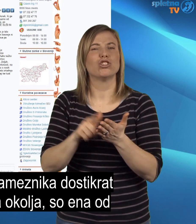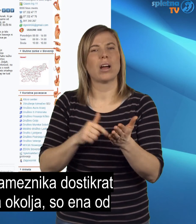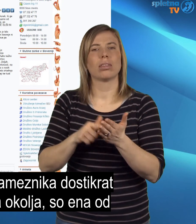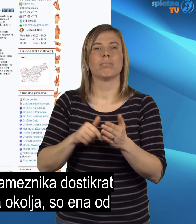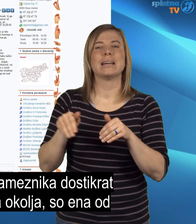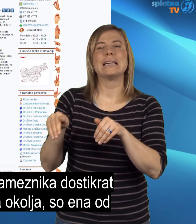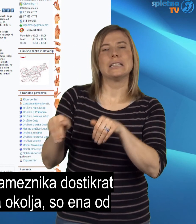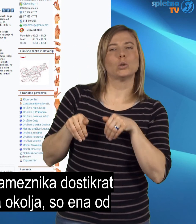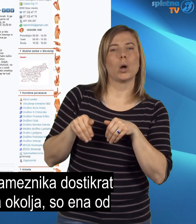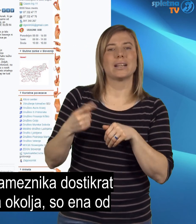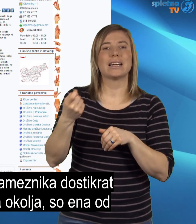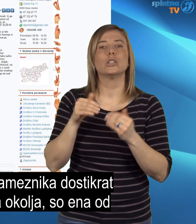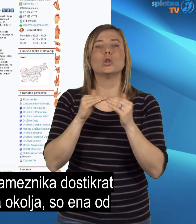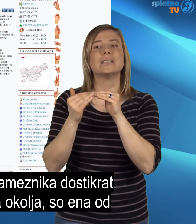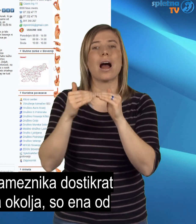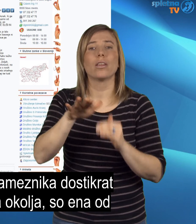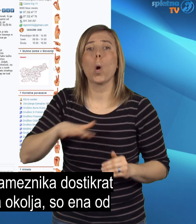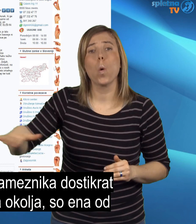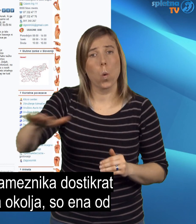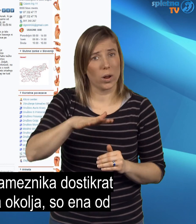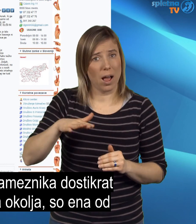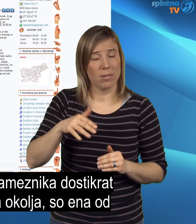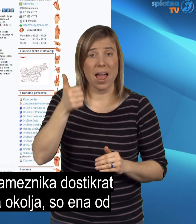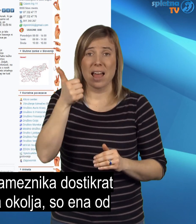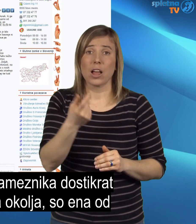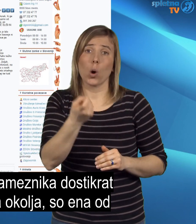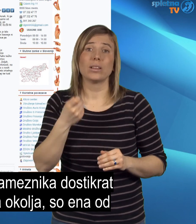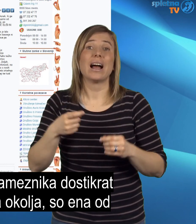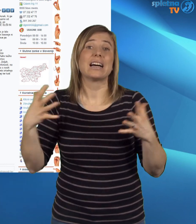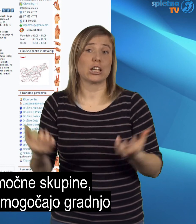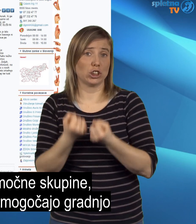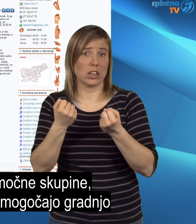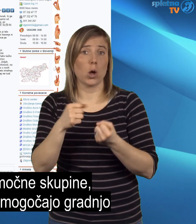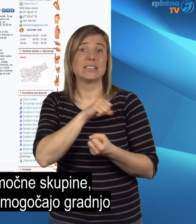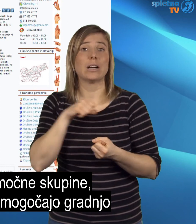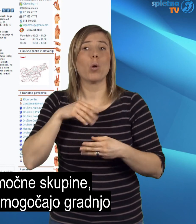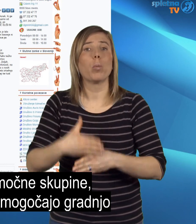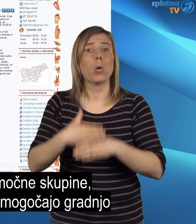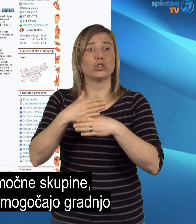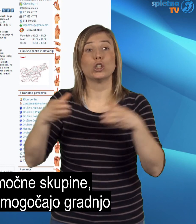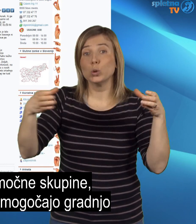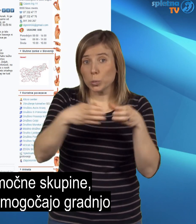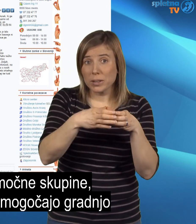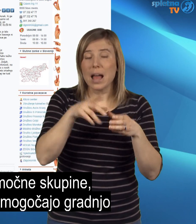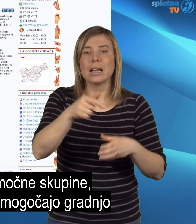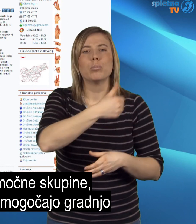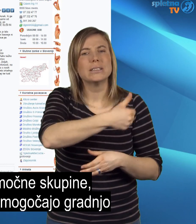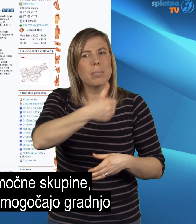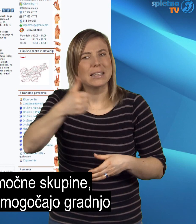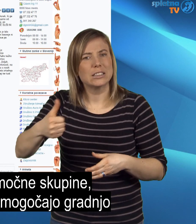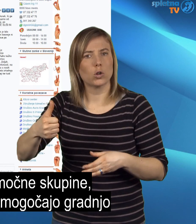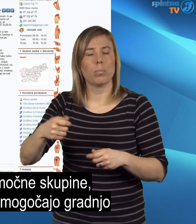izolira iz socialnega okolja, so ena od rešitev samopomočne skupine, ki posameznikom omogočajo gradnjo